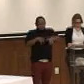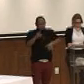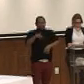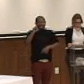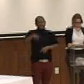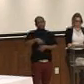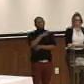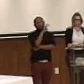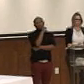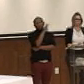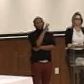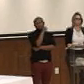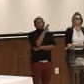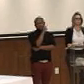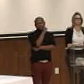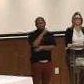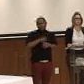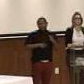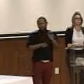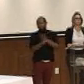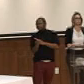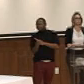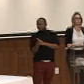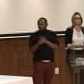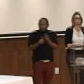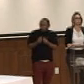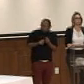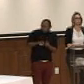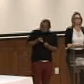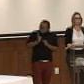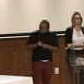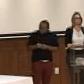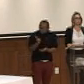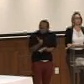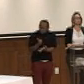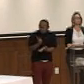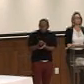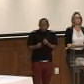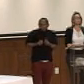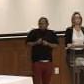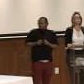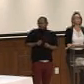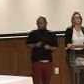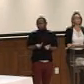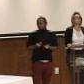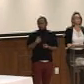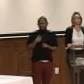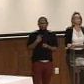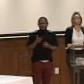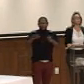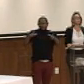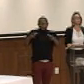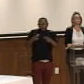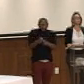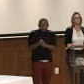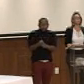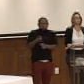Como está a evasão, reduzir a evasão, está na proposta também do professor Elcio. Professor Elcio, como é que o senhor pretende reduzir a